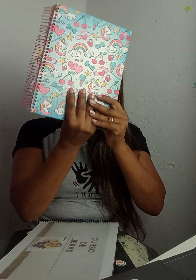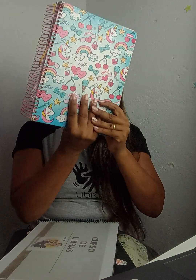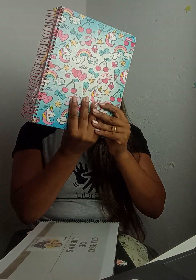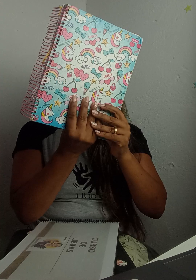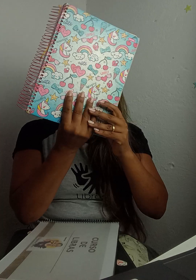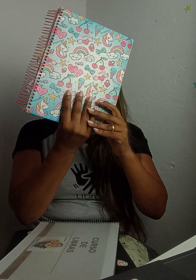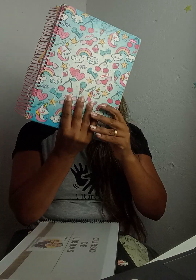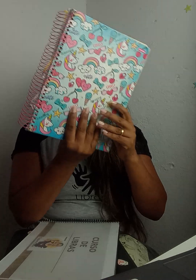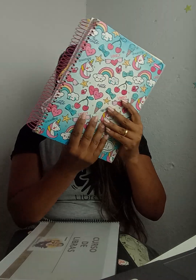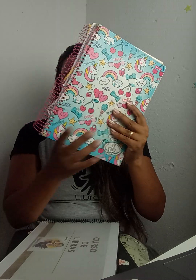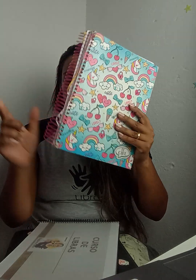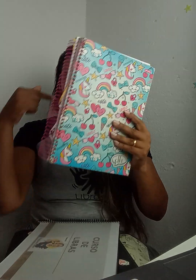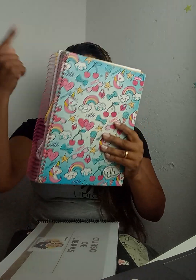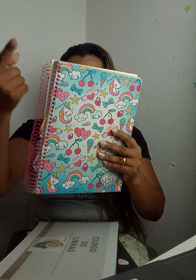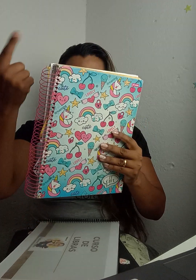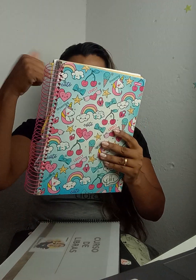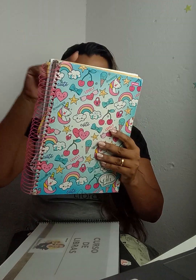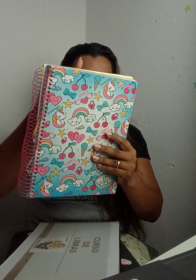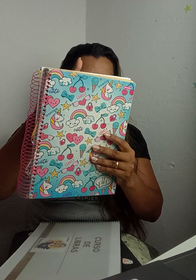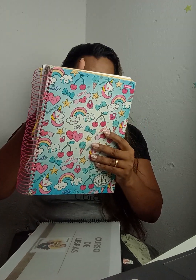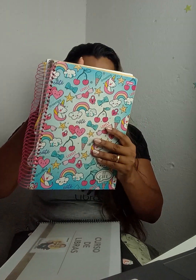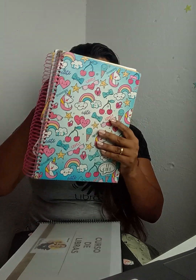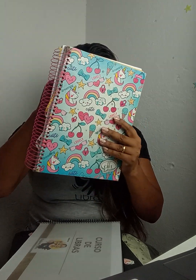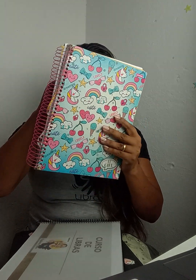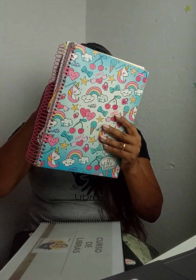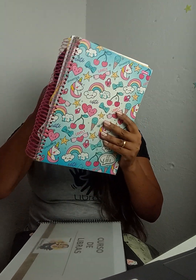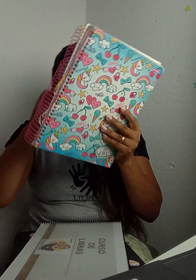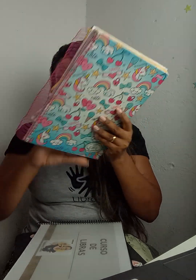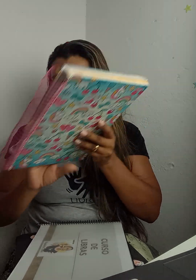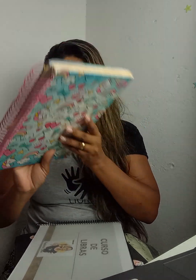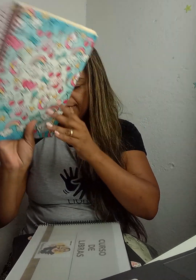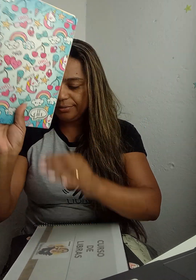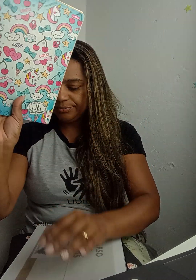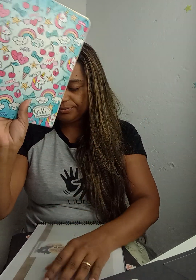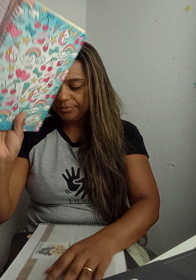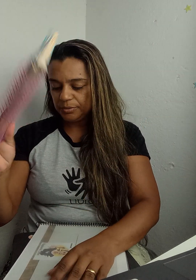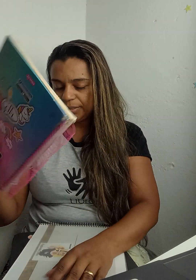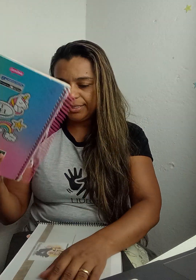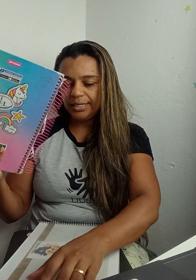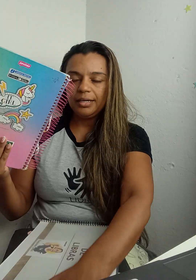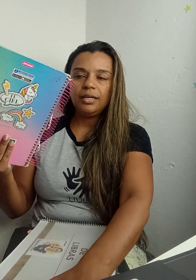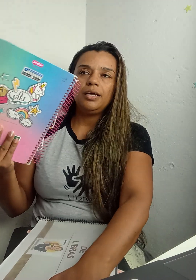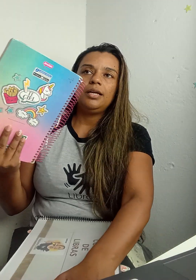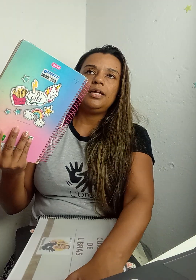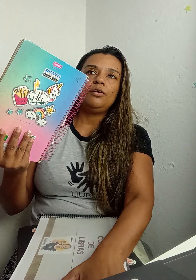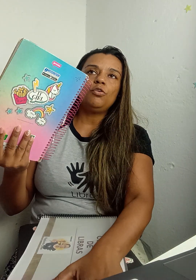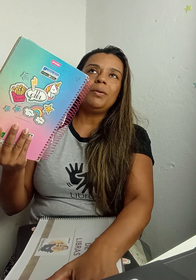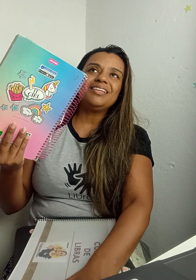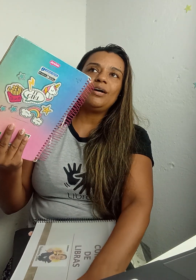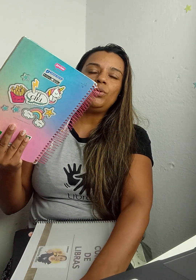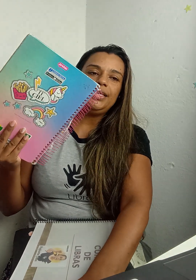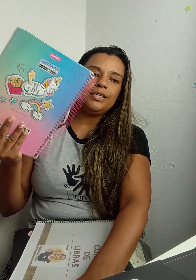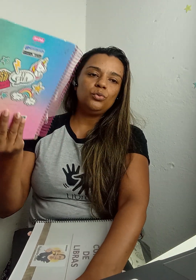montar sinalário, que eu vou mandar novamente as configurações de mão lá no grupo, tá? Eu vou mandar o link